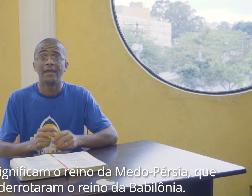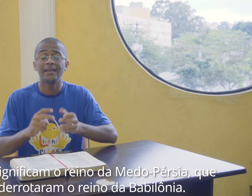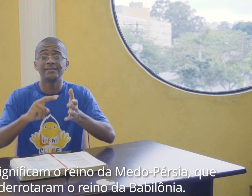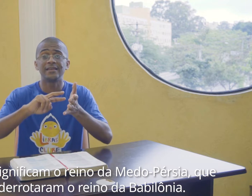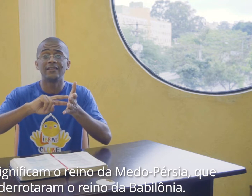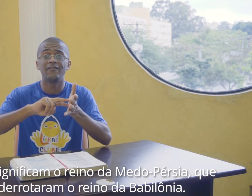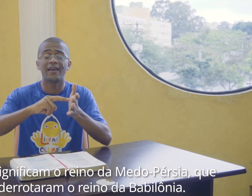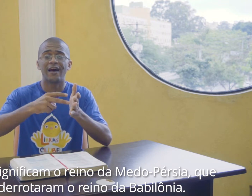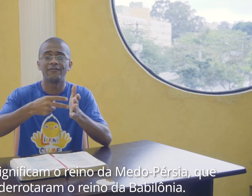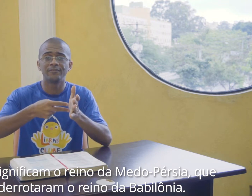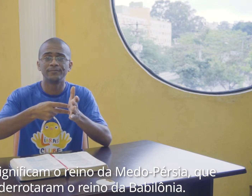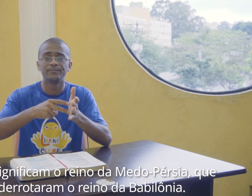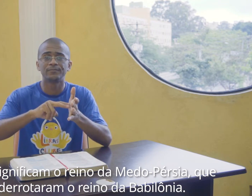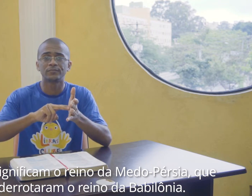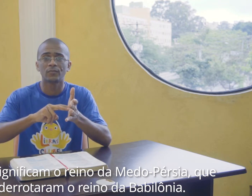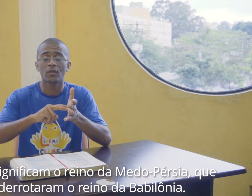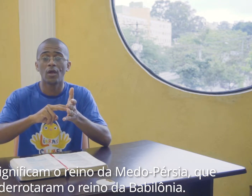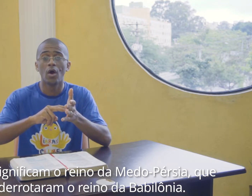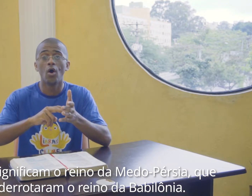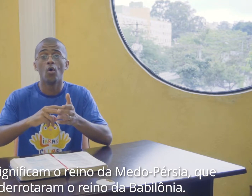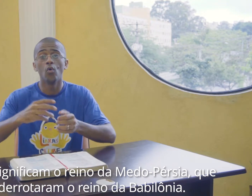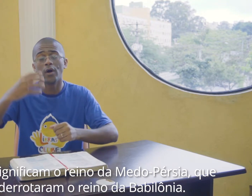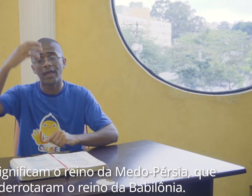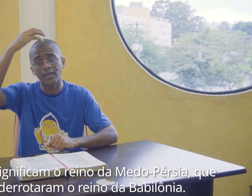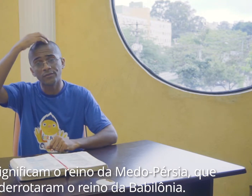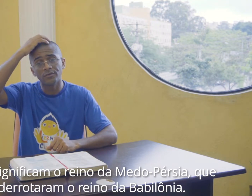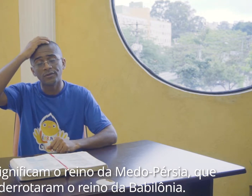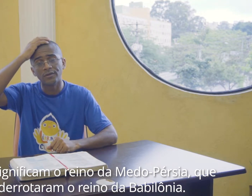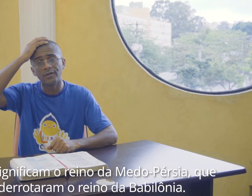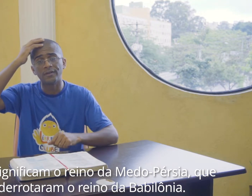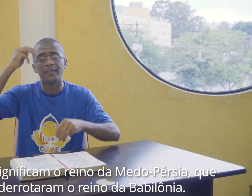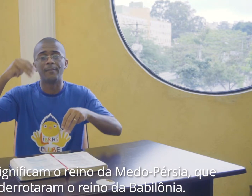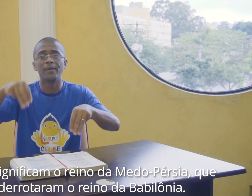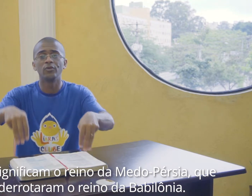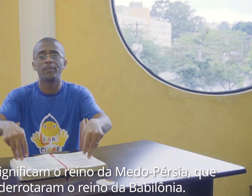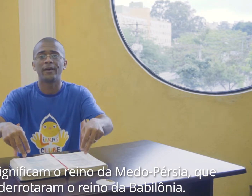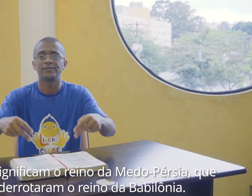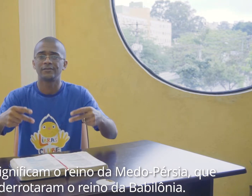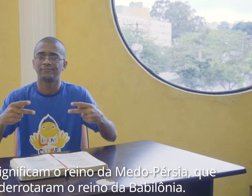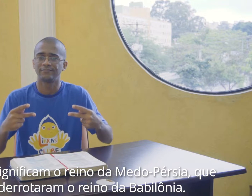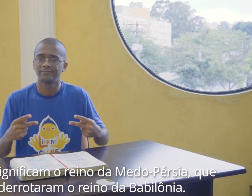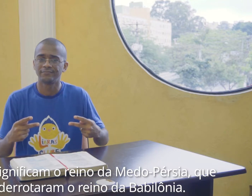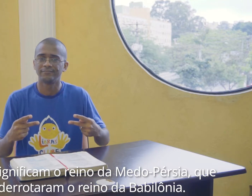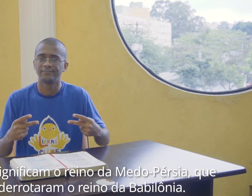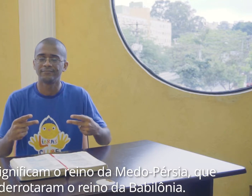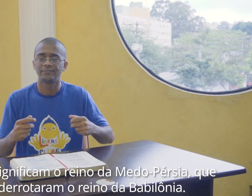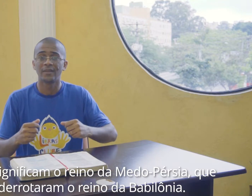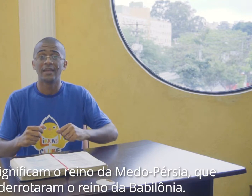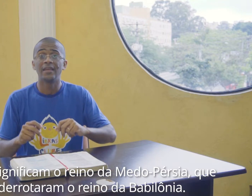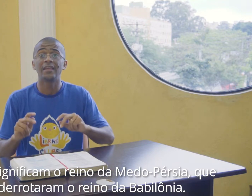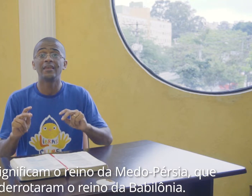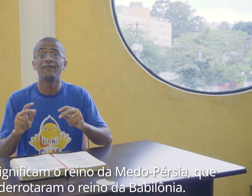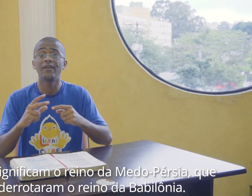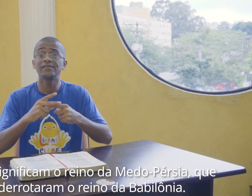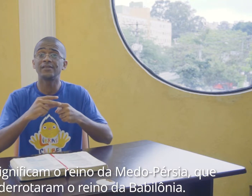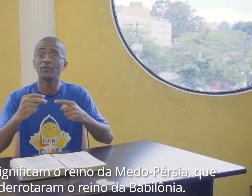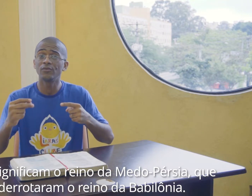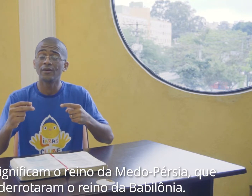Eles significavam o reino da Medo-Pérsia, que venceu